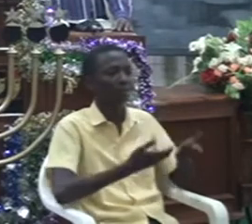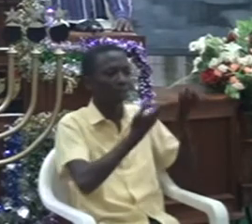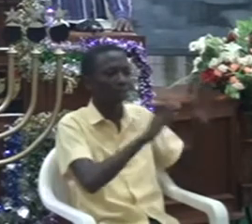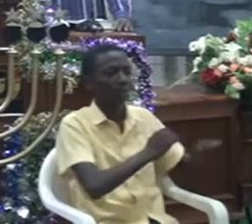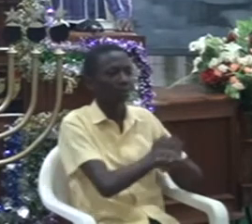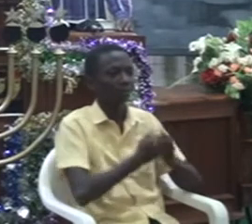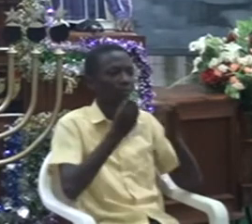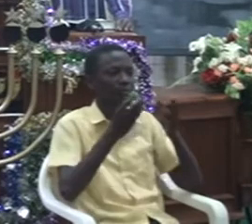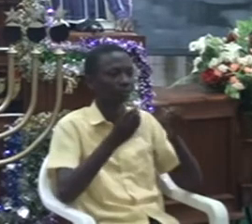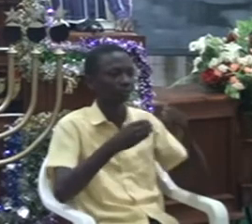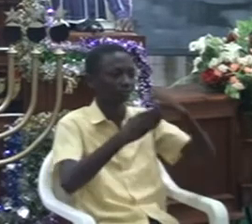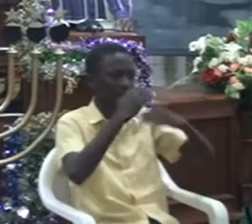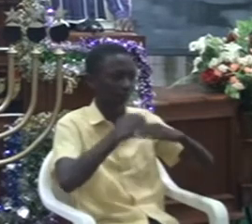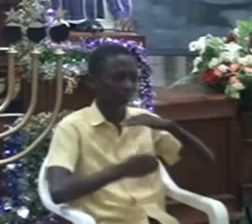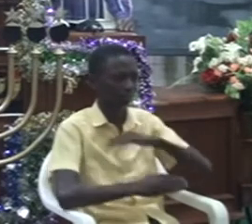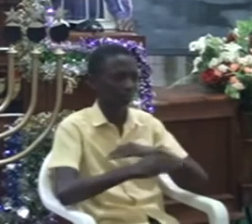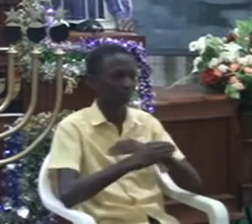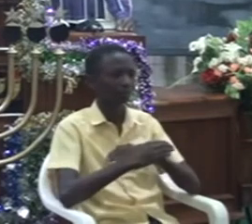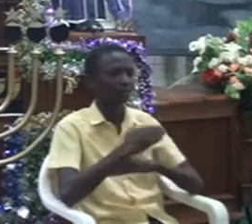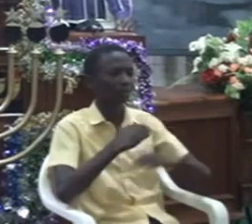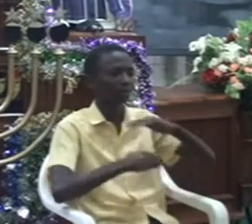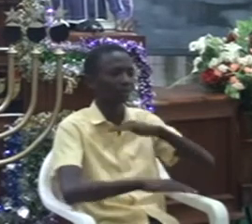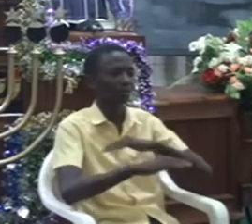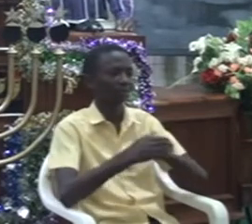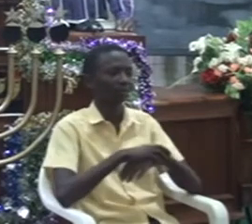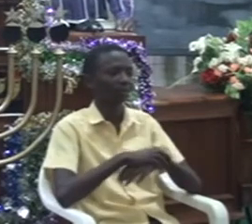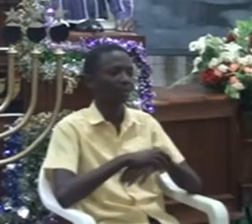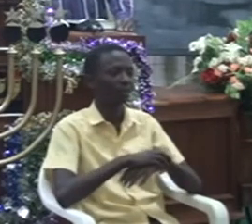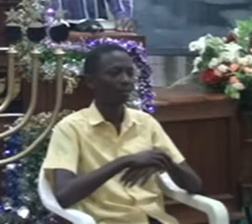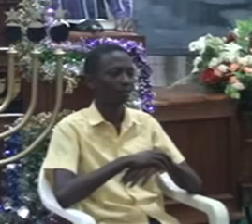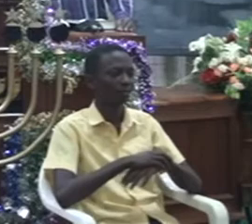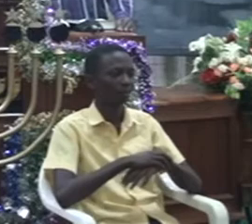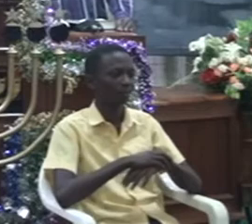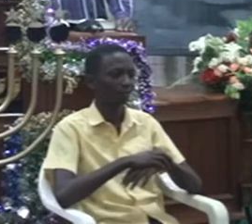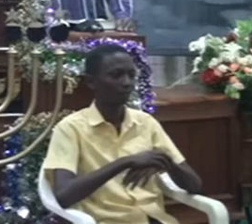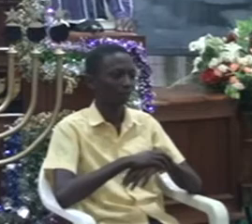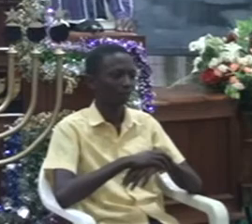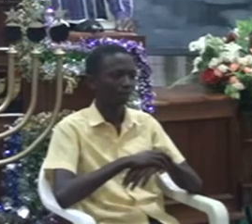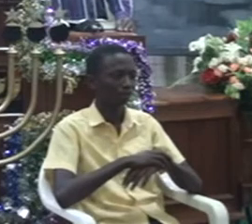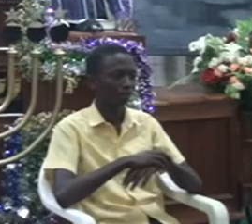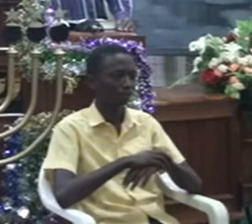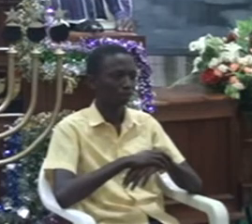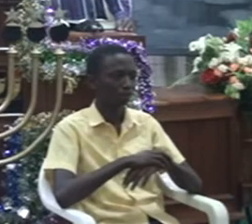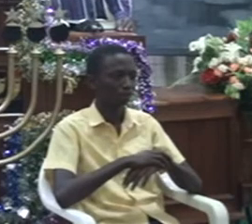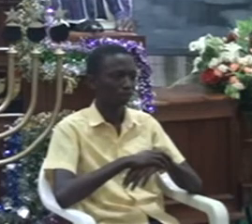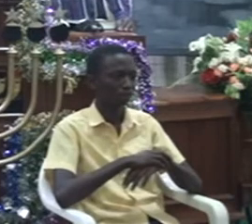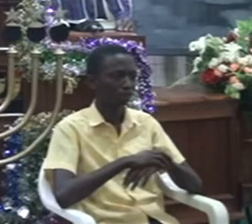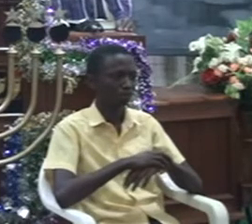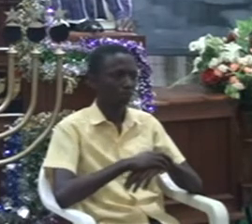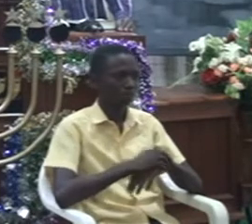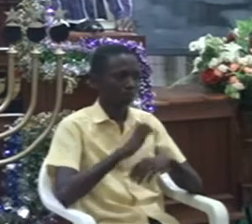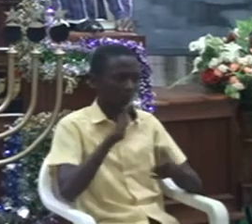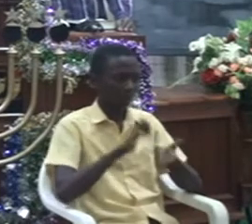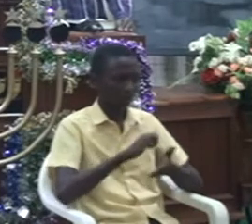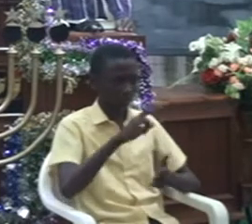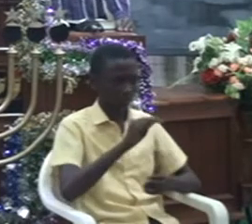naissent. Wengi wanakufaka na wengi wanakuwa wanazaliwa. Nous sommes pas les premiers à vivre sur la terre, ceux qui sont là vivants aujourd'hui. Haiko sio